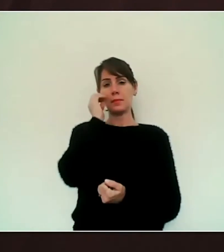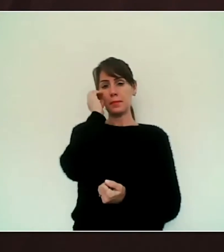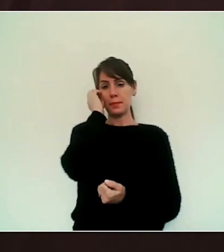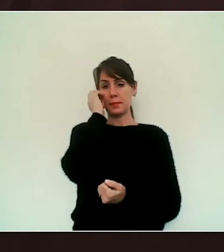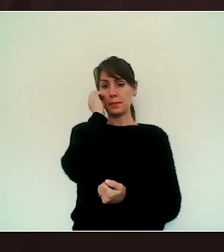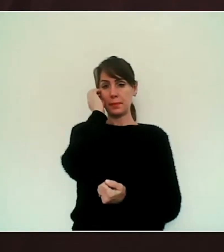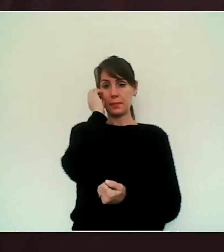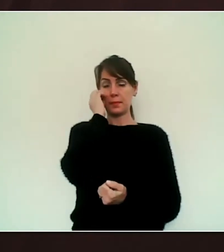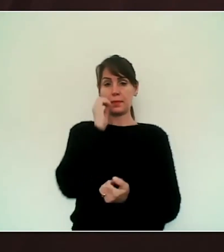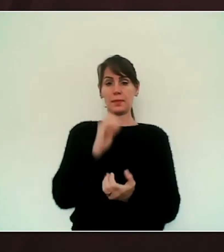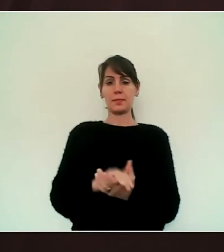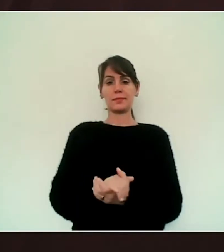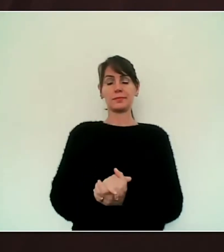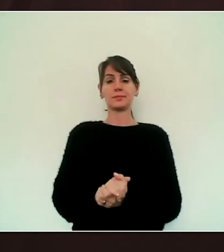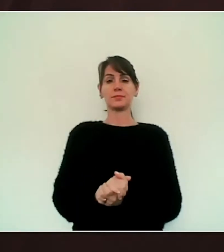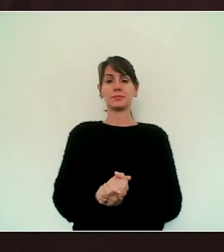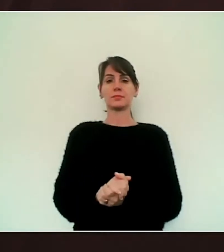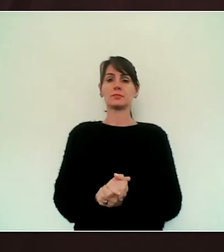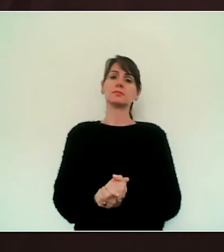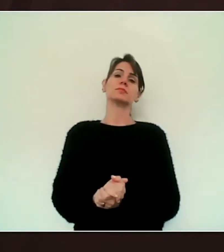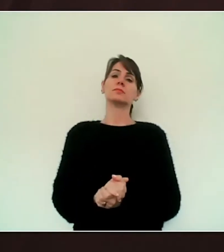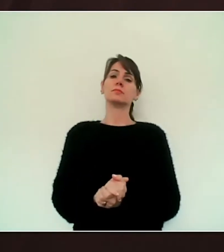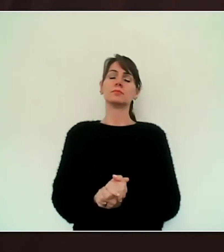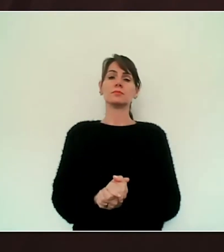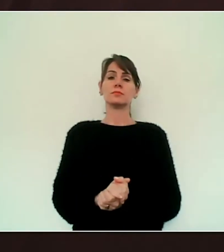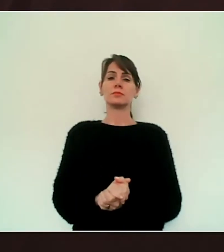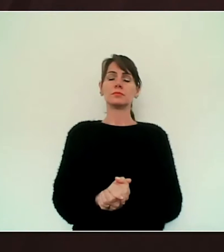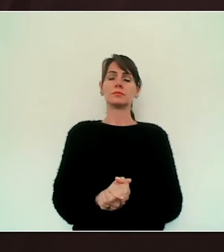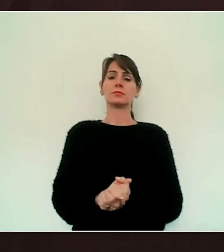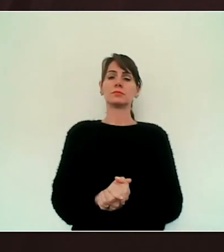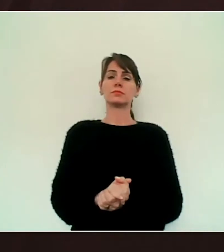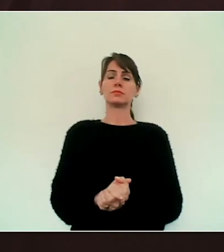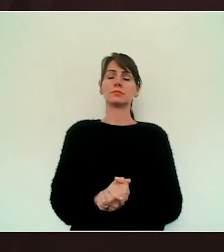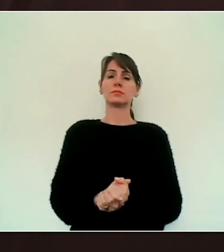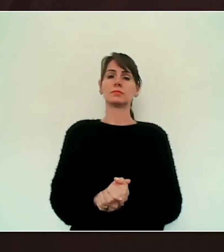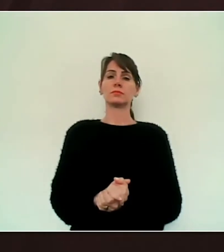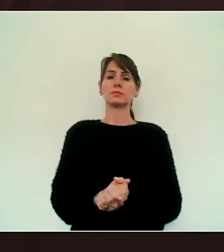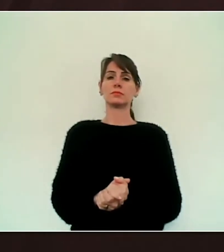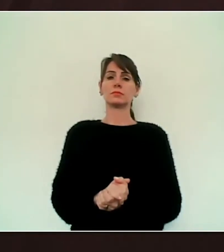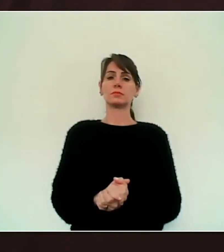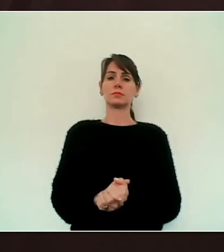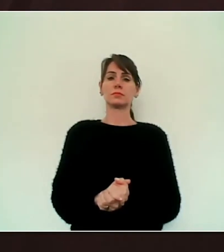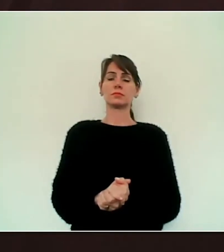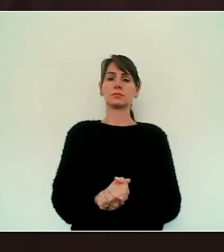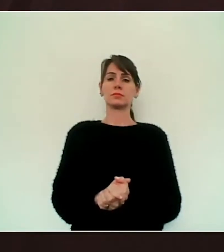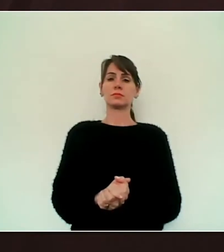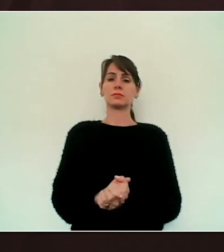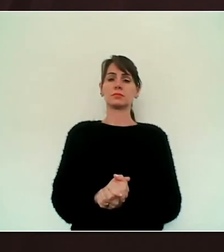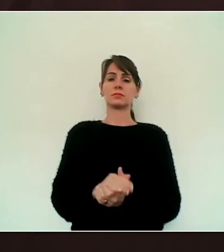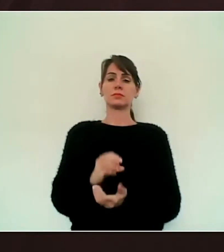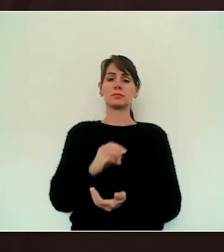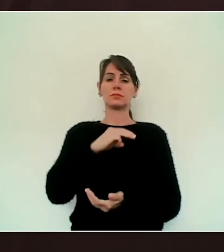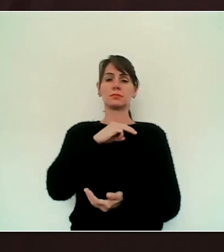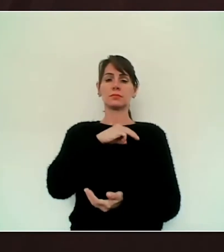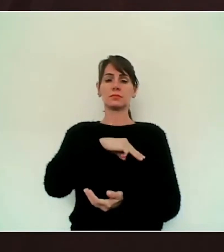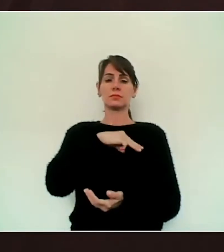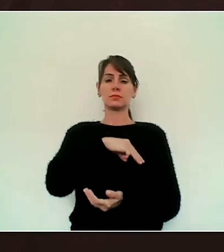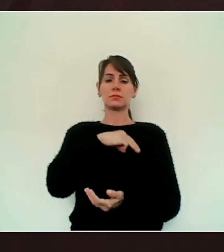Mas antes de entrar, vou começar pelo... Dá tempo ainda? Vamos lá. Mateus 13. Vamos lá para Mateus